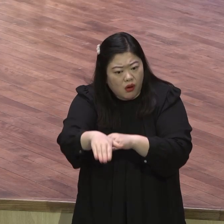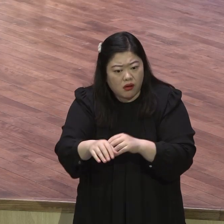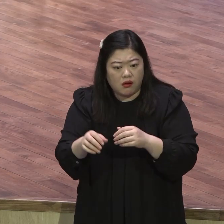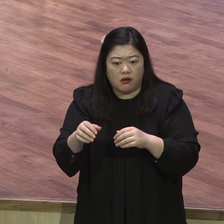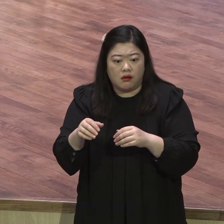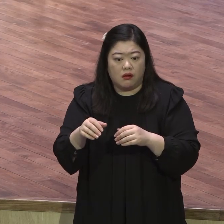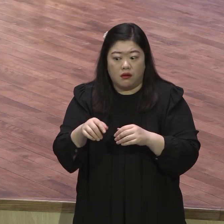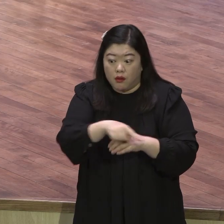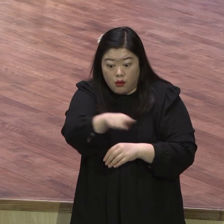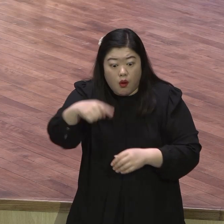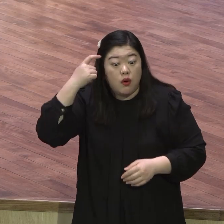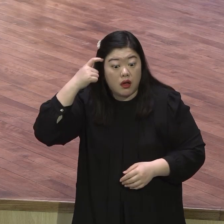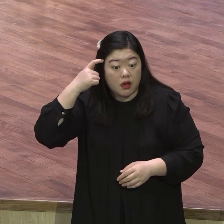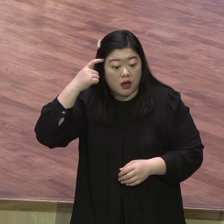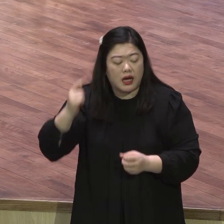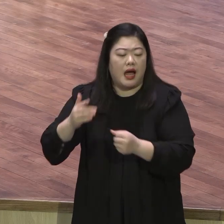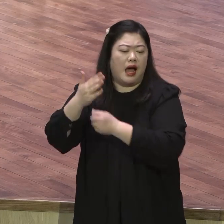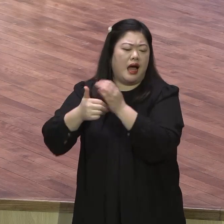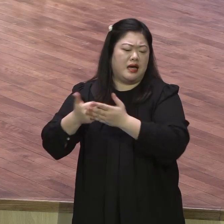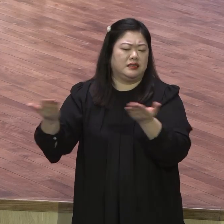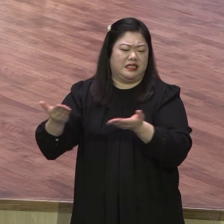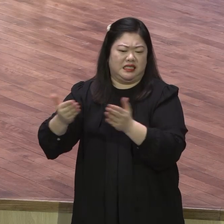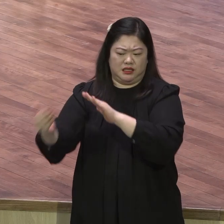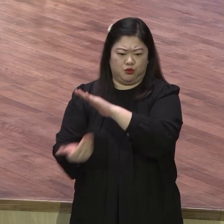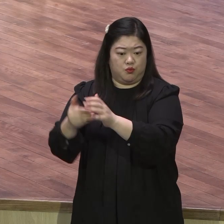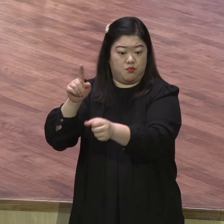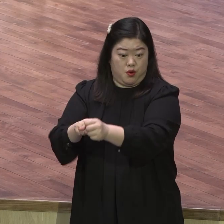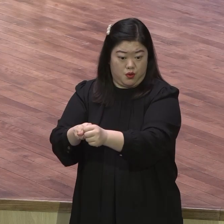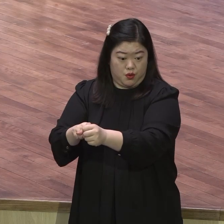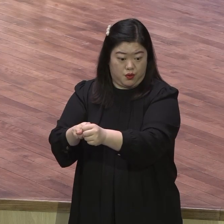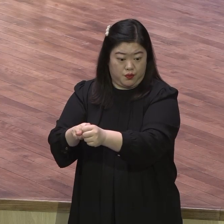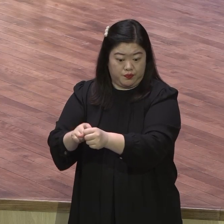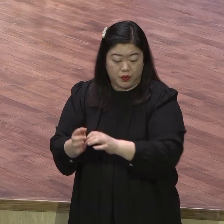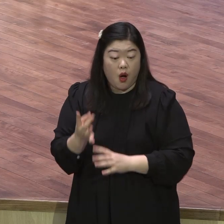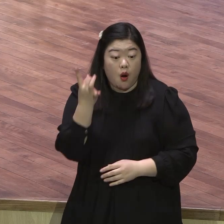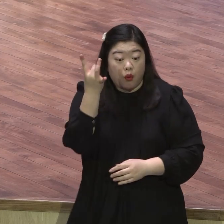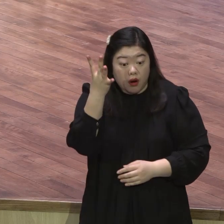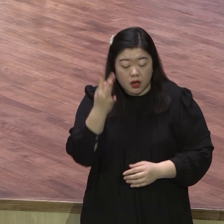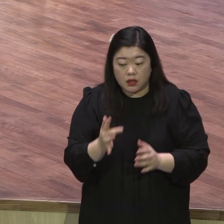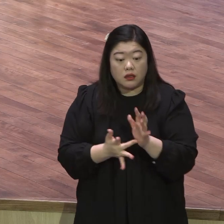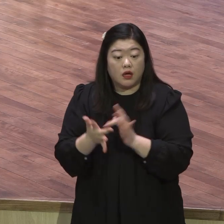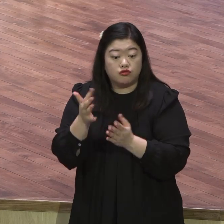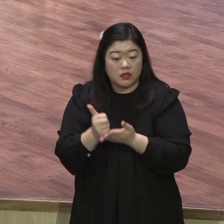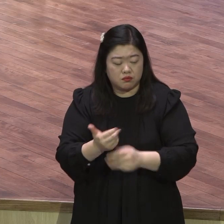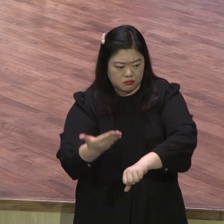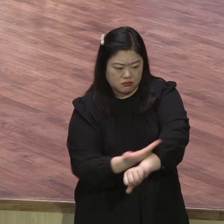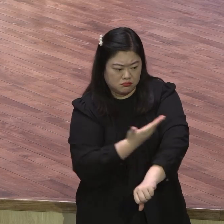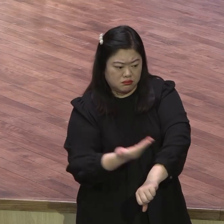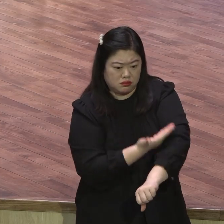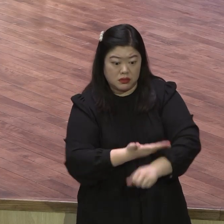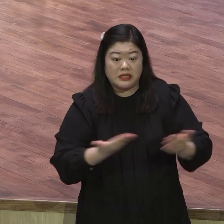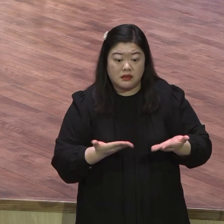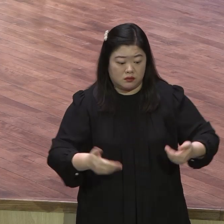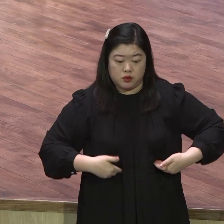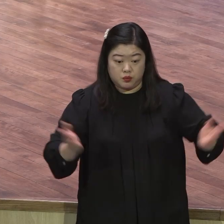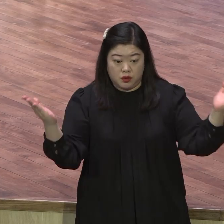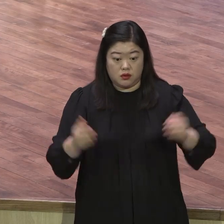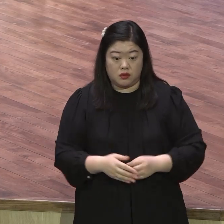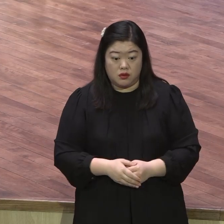일이기 때문에 거친 거예요. 그것은 하나님이신 예수님이 할 필요가 없는 거예요. 왜 우리로 보고 듣고 믿고